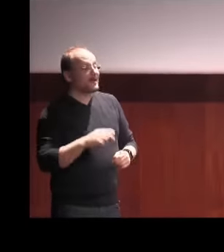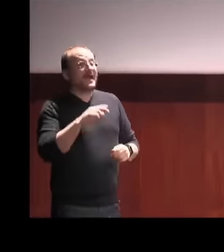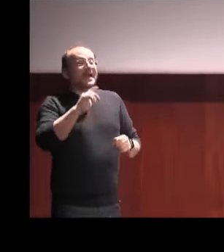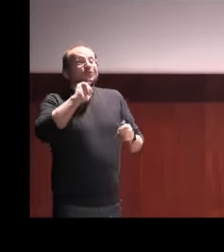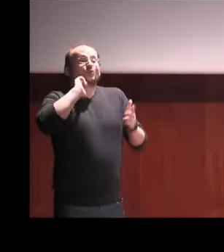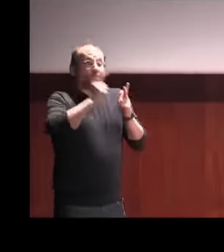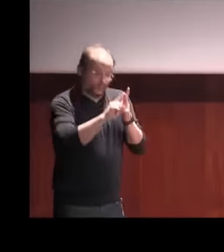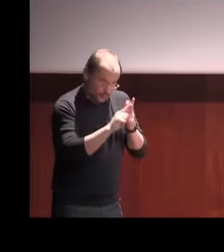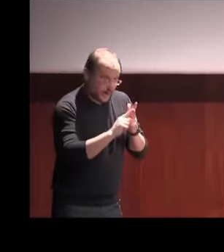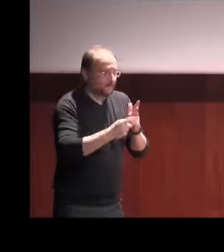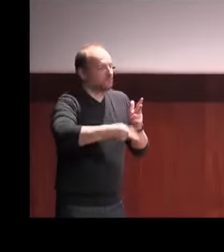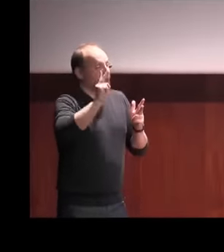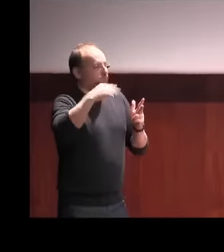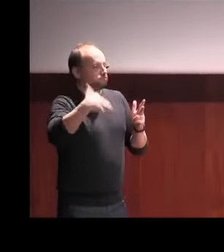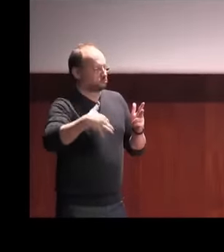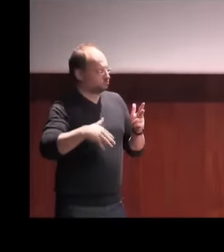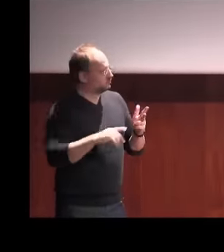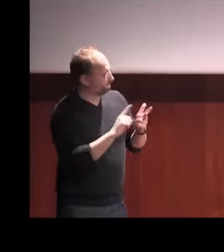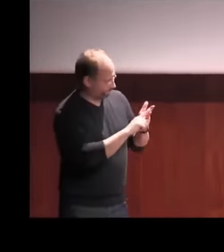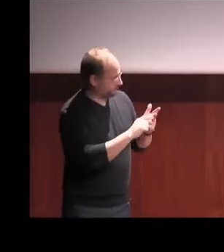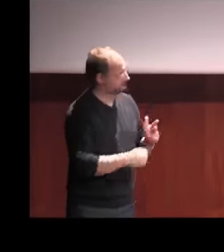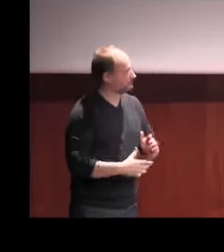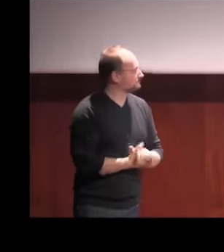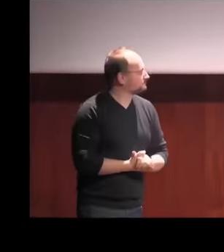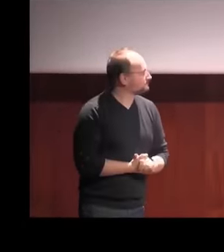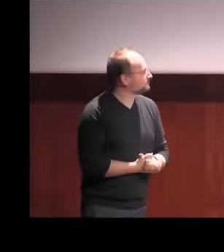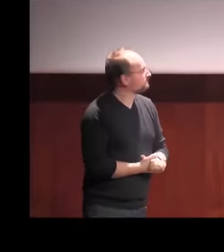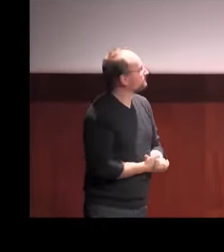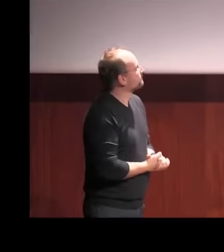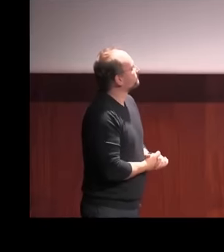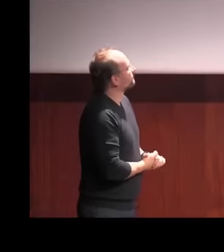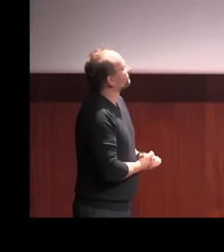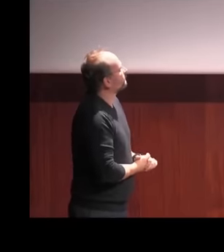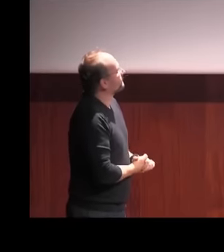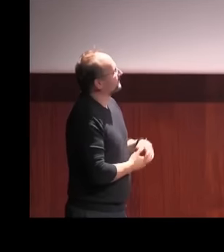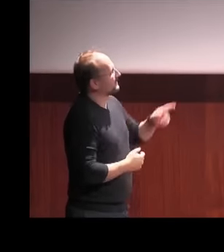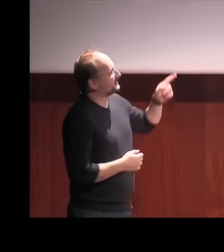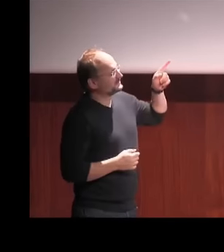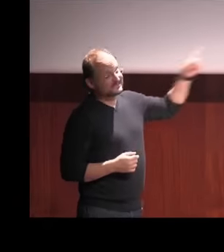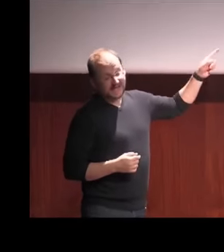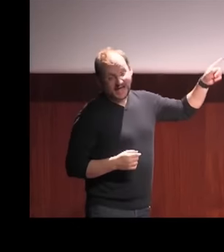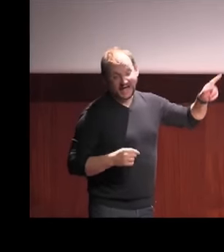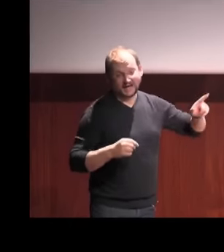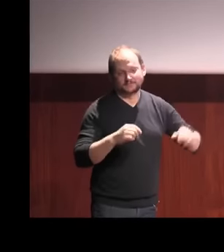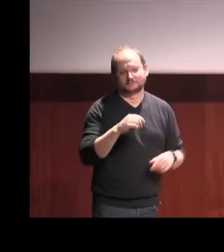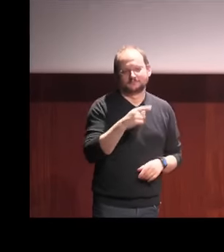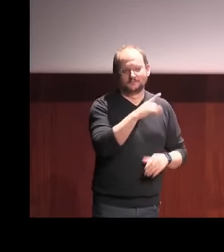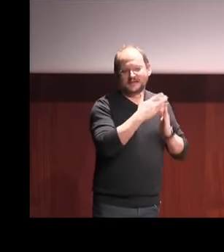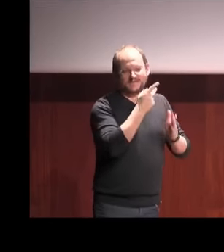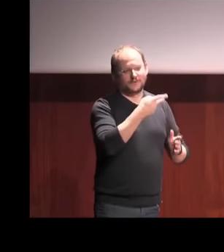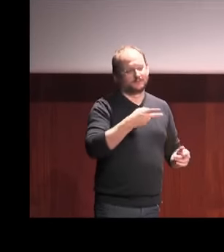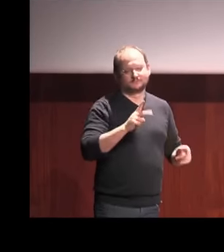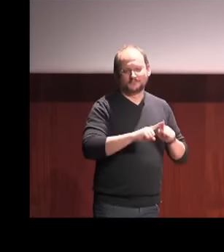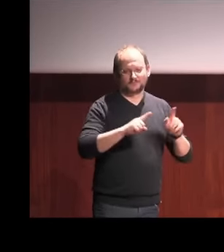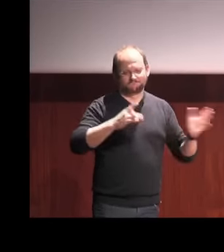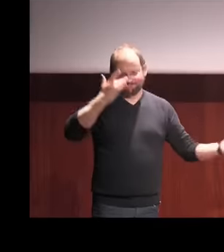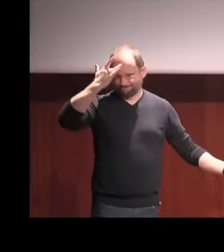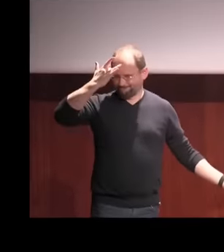quand même quelques informations sur plutôt d'ordre politique et son troisième ouvrage